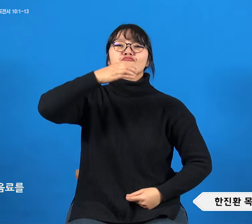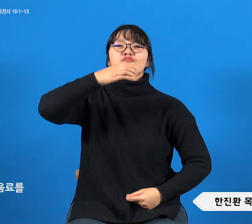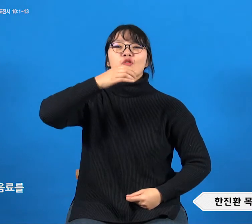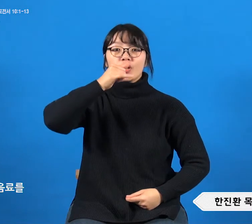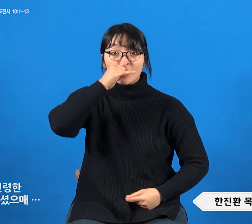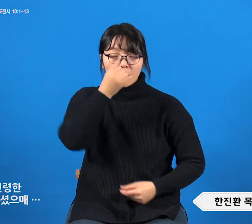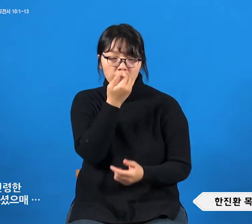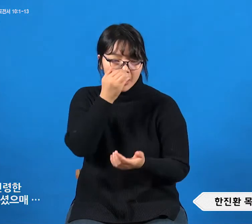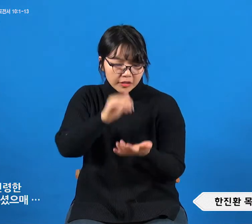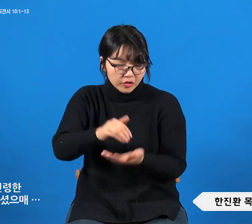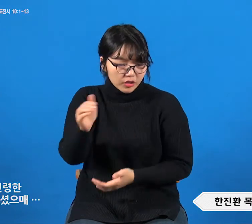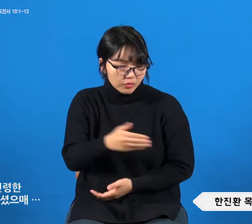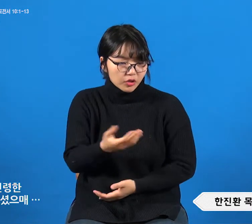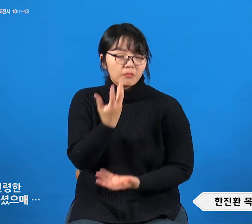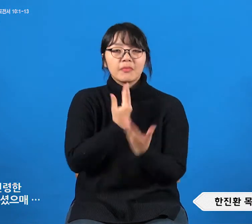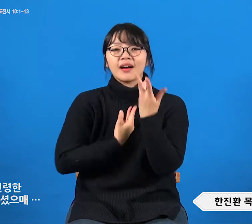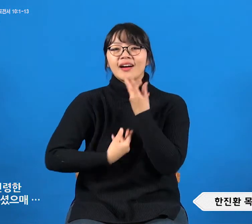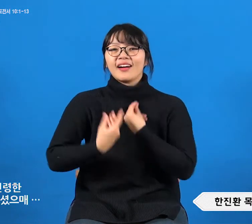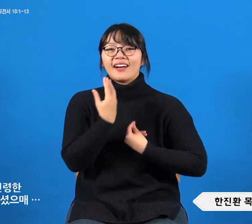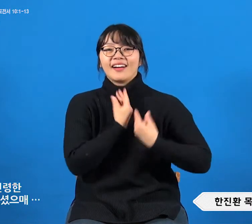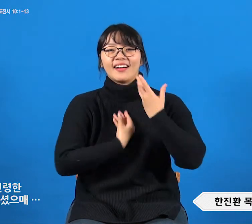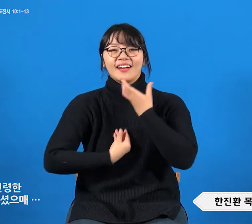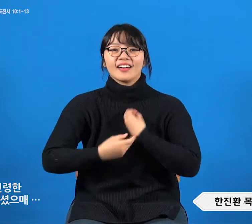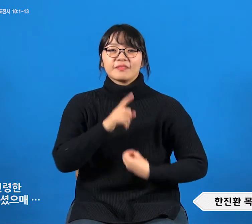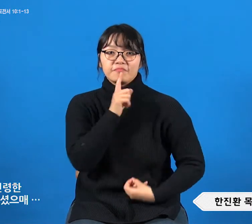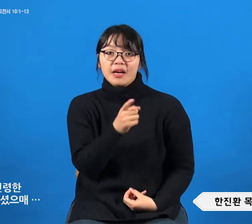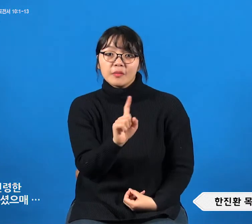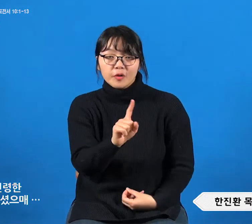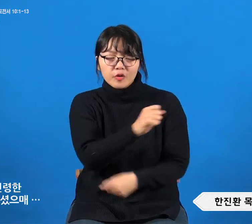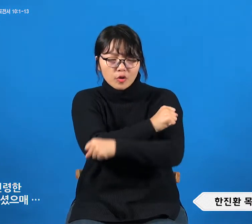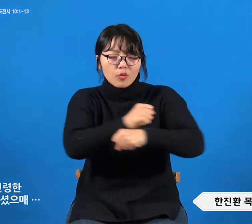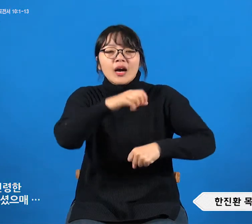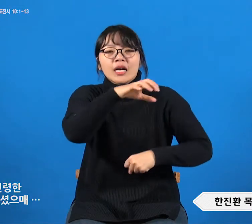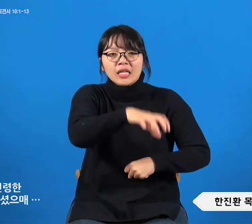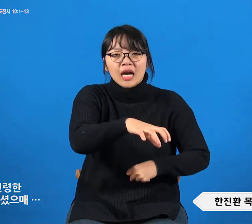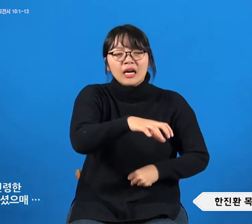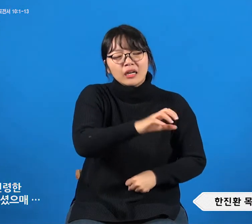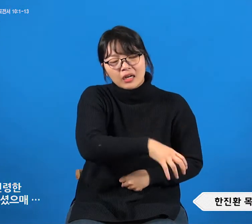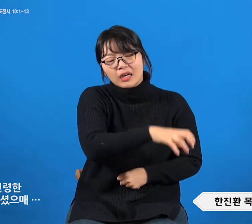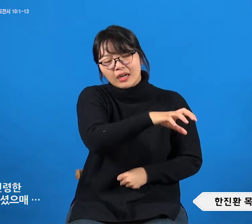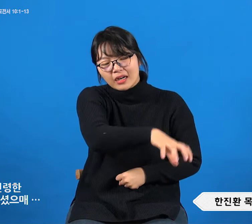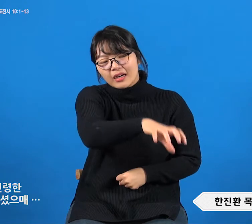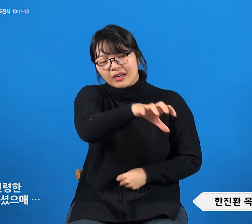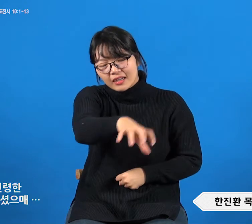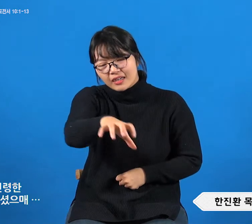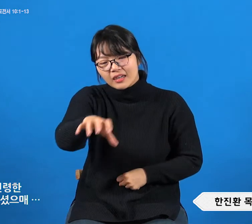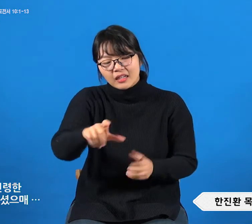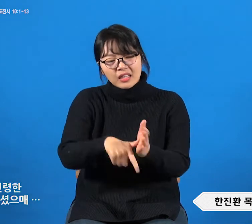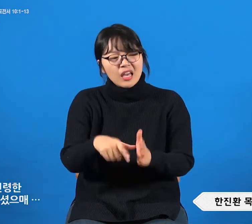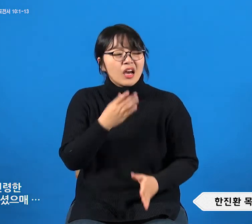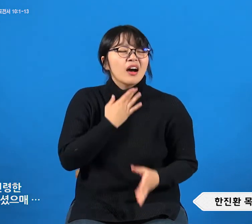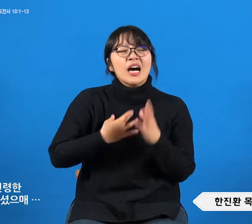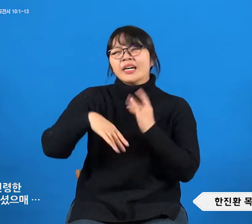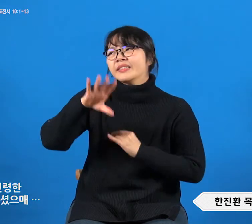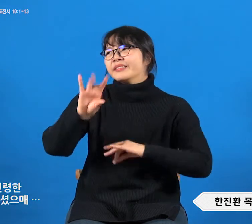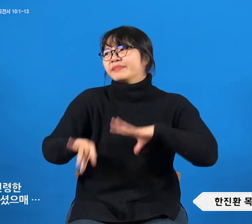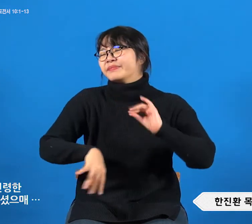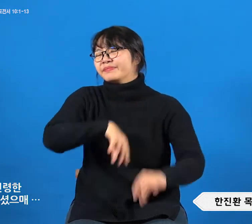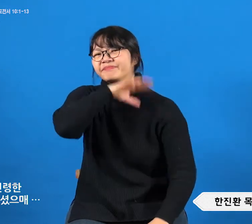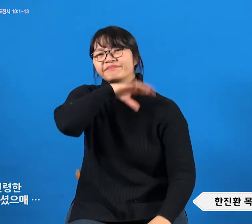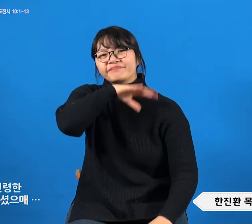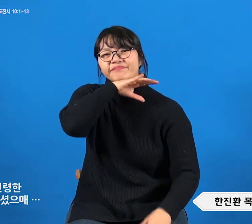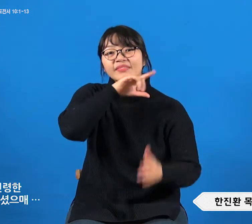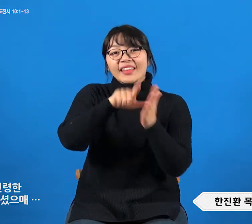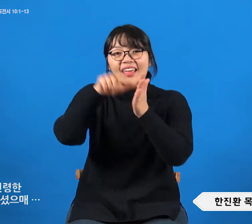신령한 반석으로부터 마셨으니, 그들이 광야에서 목이 마르다고 아우성을 칠 때에 하나님이